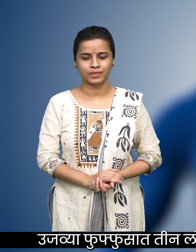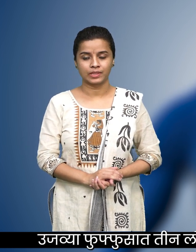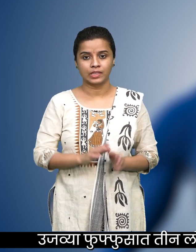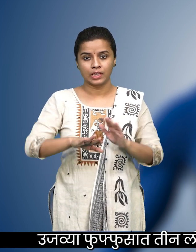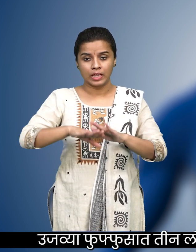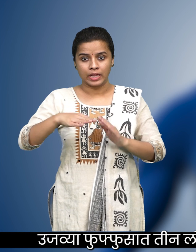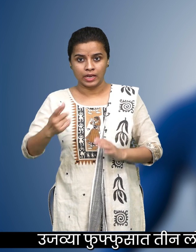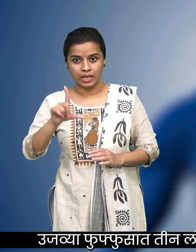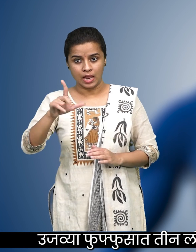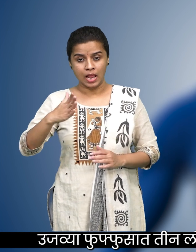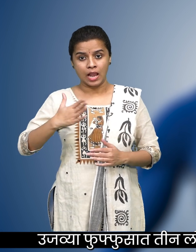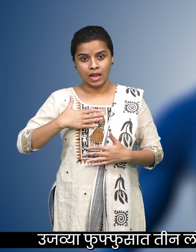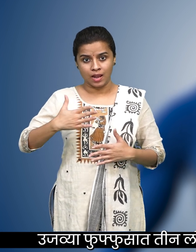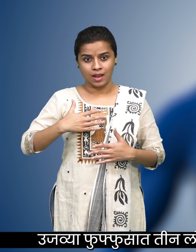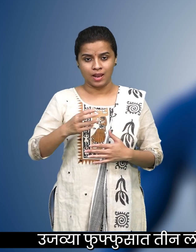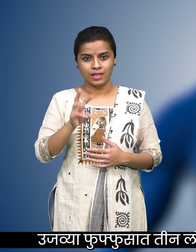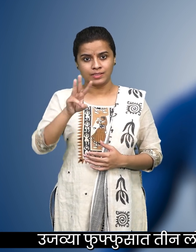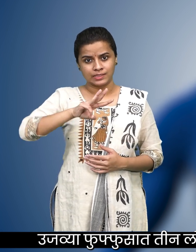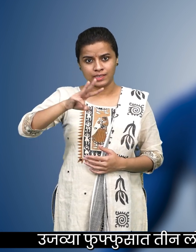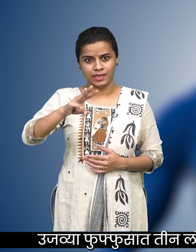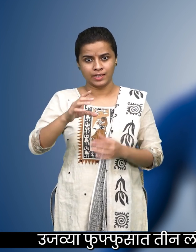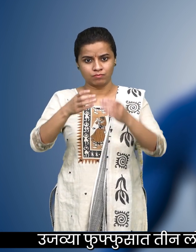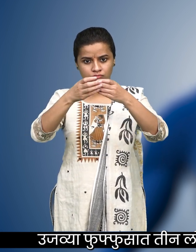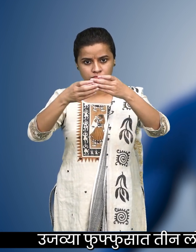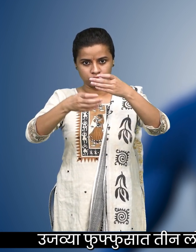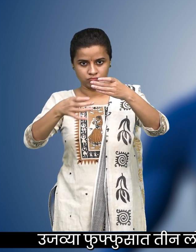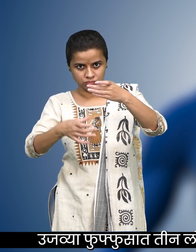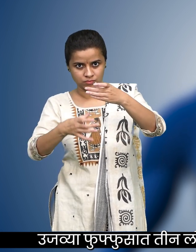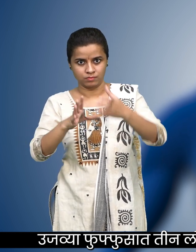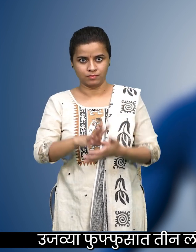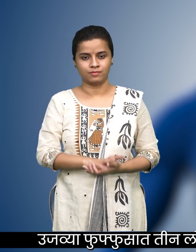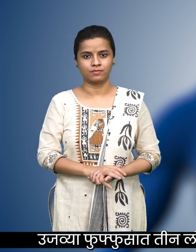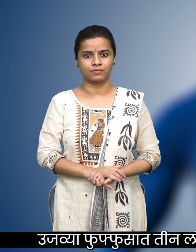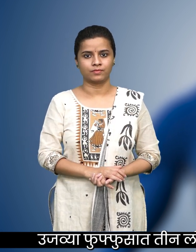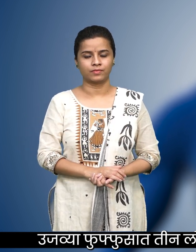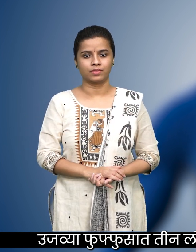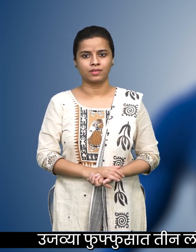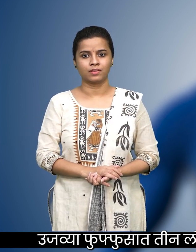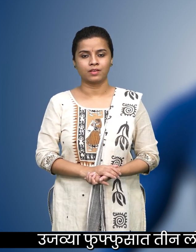उजव्या फुफ्फुसात 3 लोब असतात तर डाव्या फुफ्फुसात फक्त 2 लोब असतात.